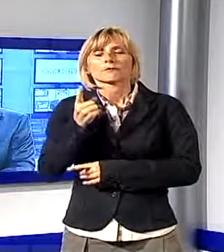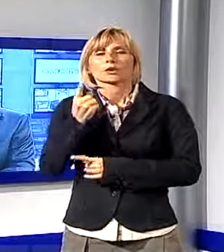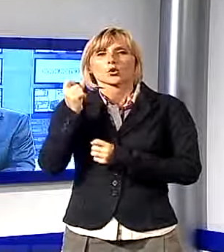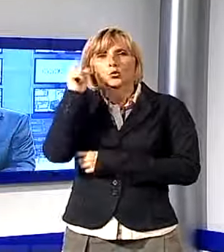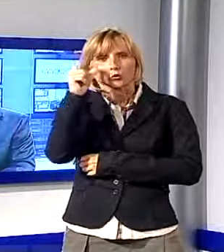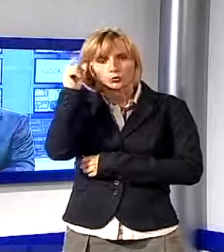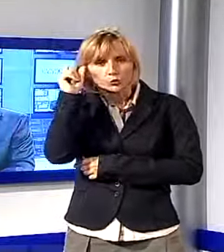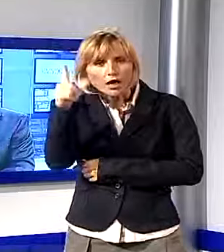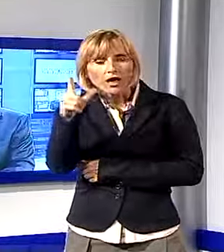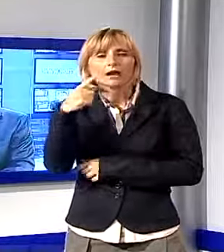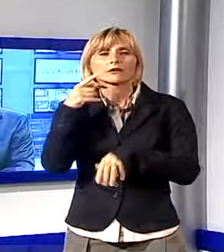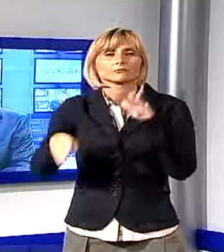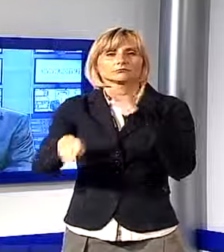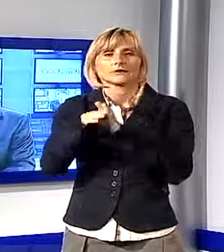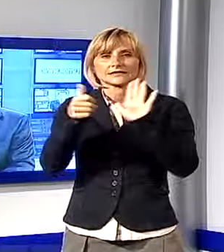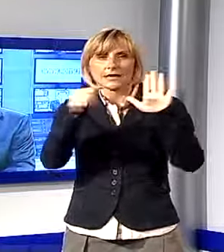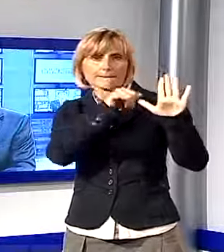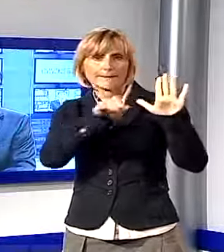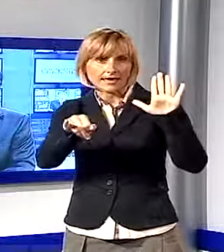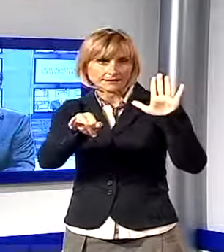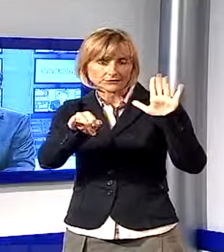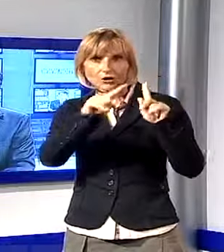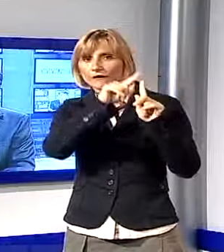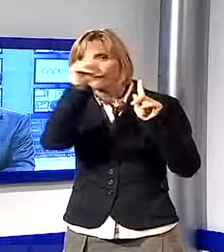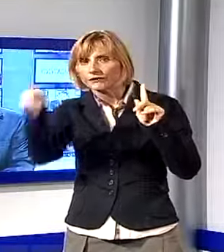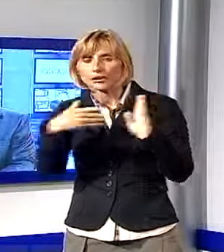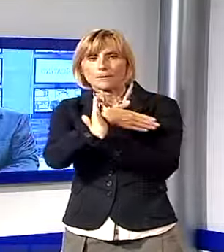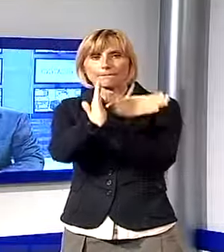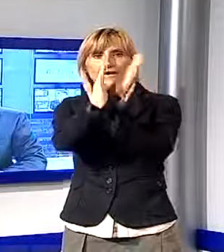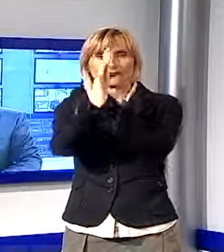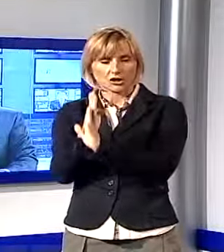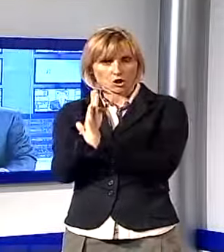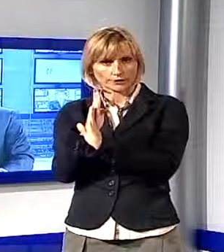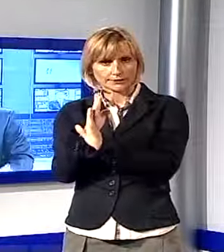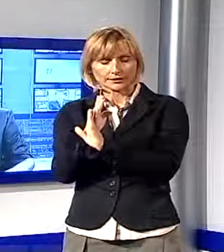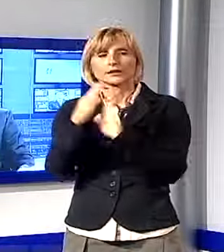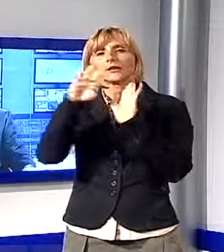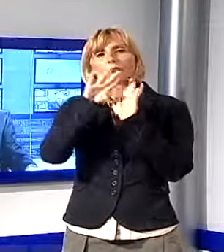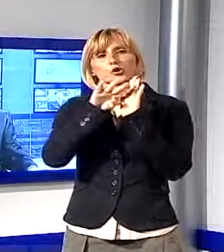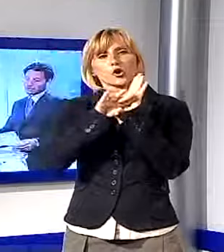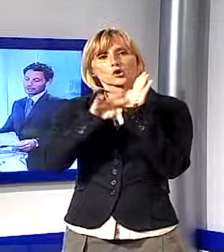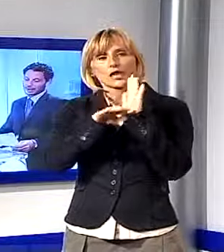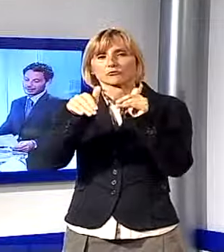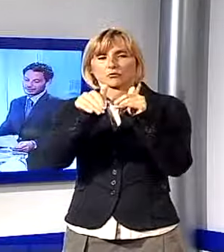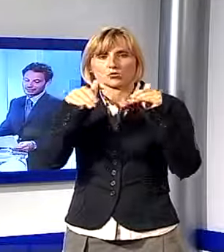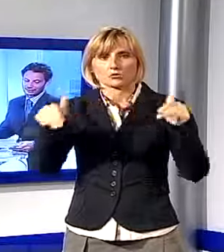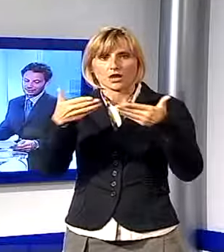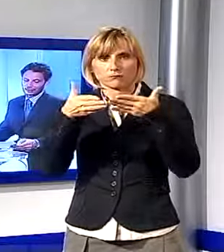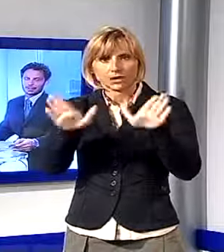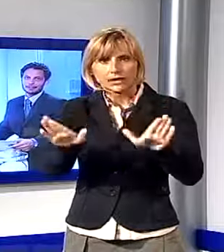Si parte alle 18.30 per proseguire fino alla mezzanotte. In programma ovviamente musei aperti, visite guidate ai